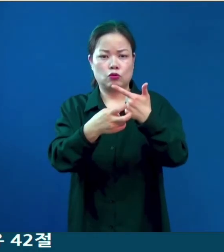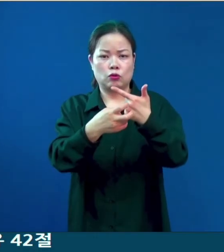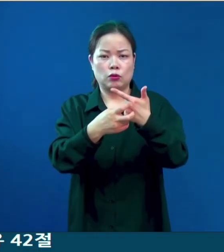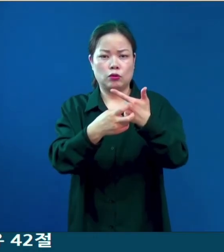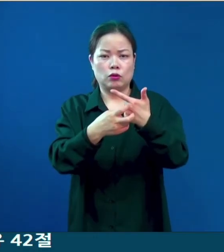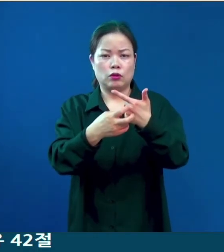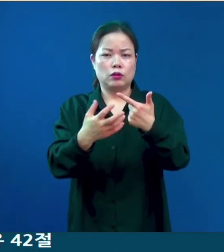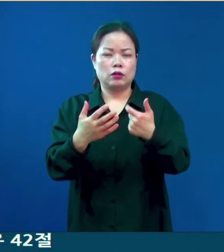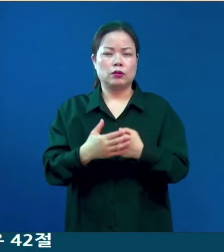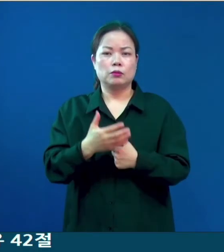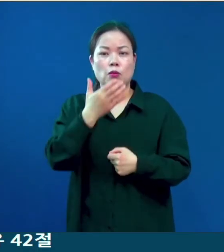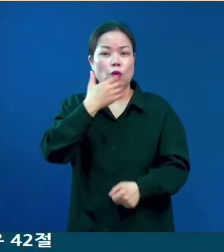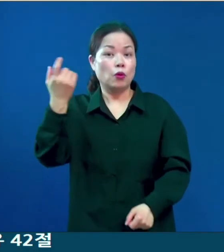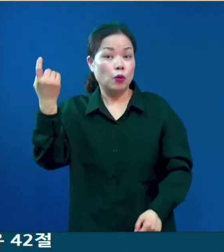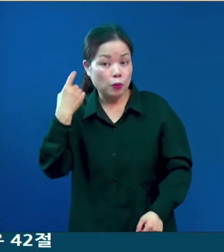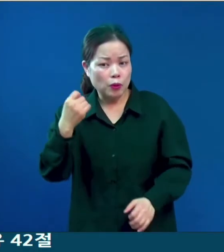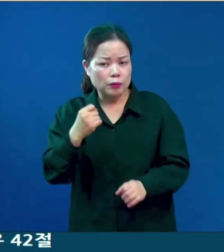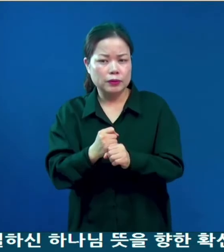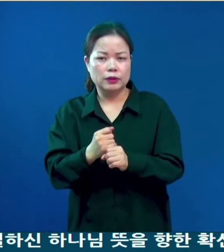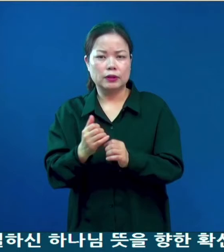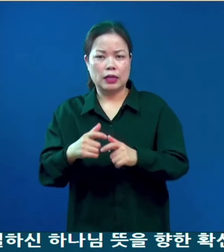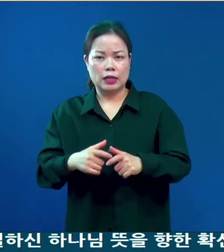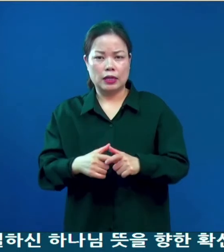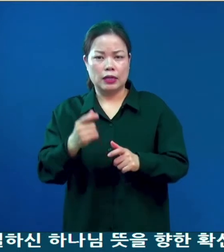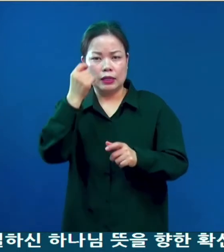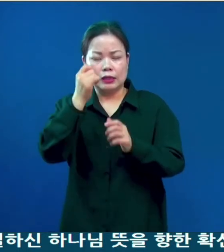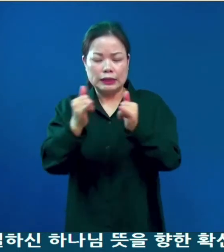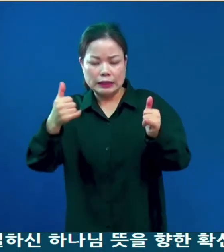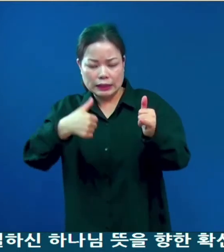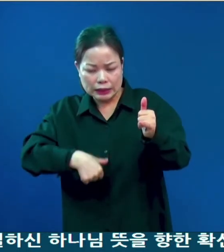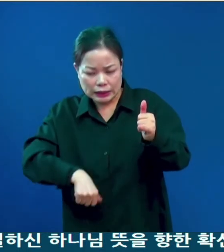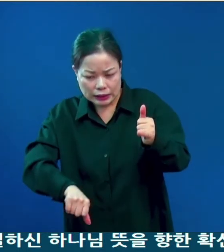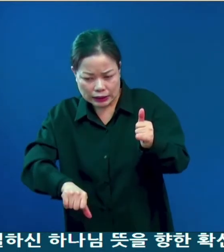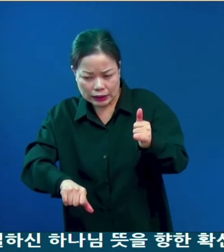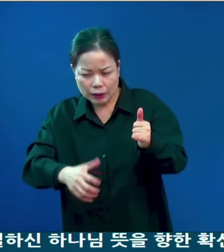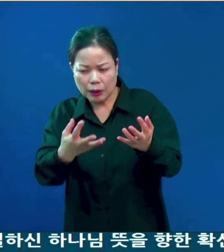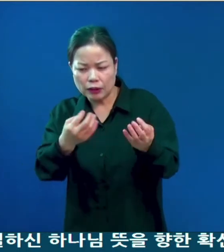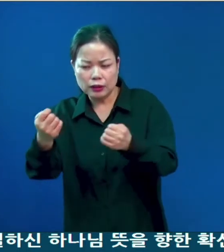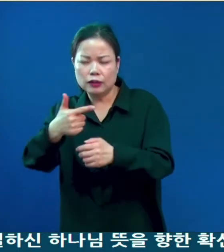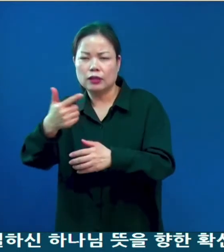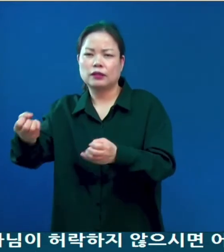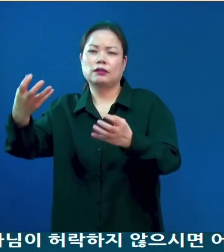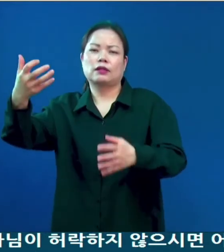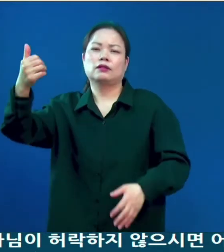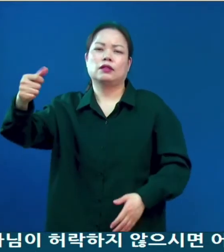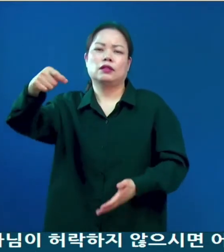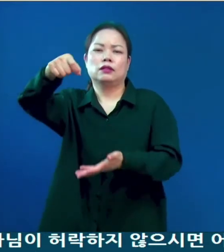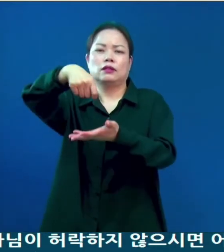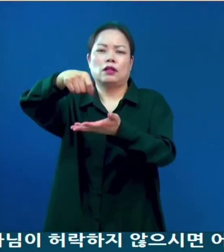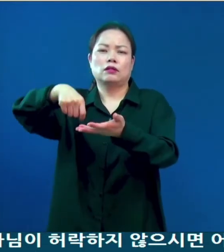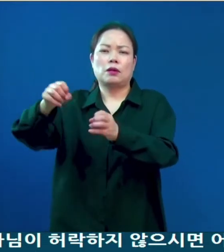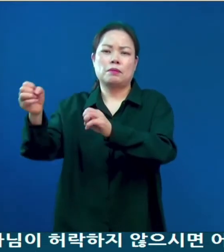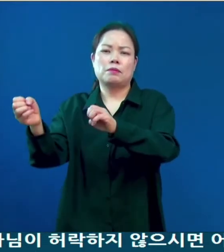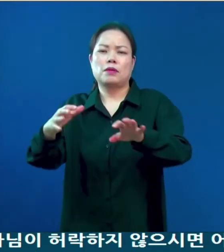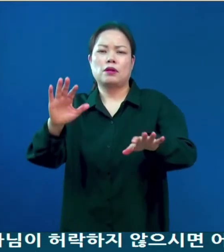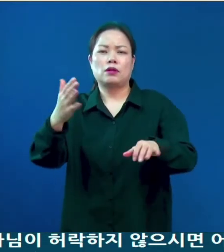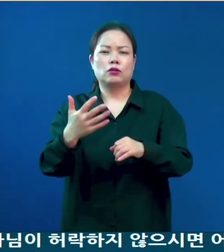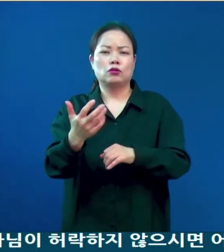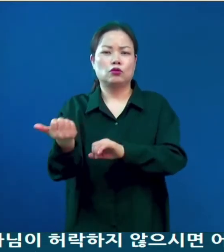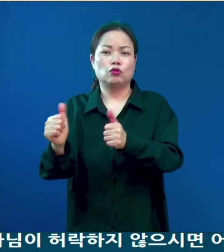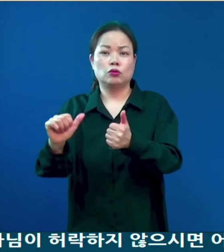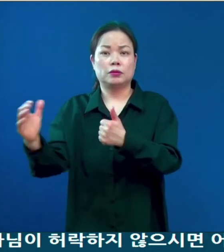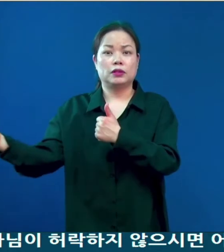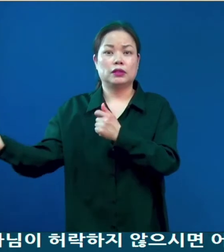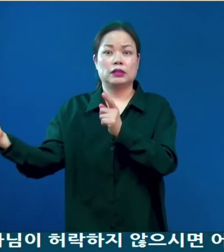22절인데 이르시되 인자가 많은 고난을 받고 장로들과 대제사장들과 서기관들에게 버림바 되어